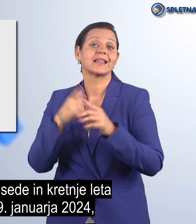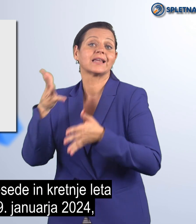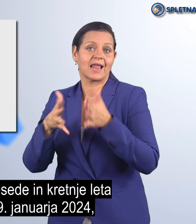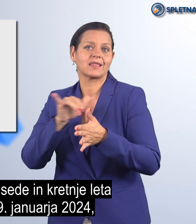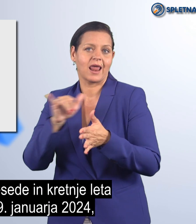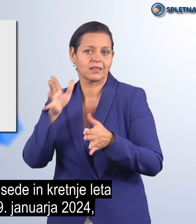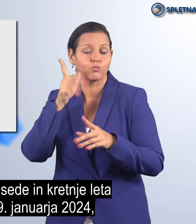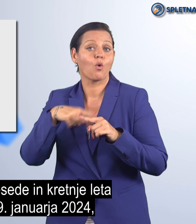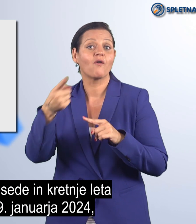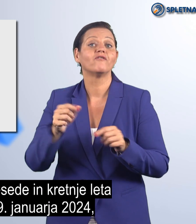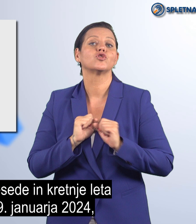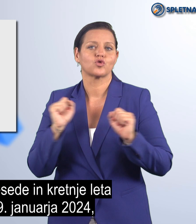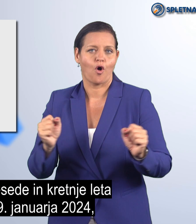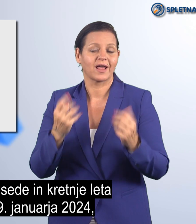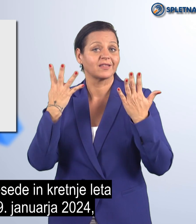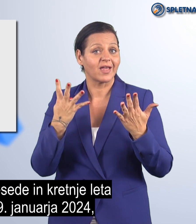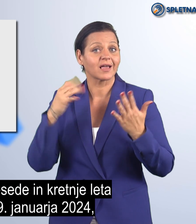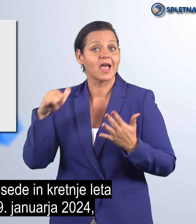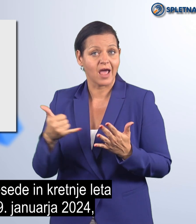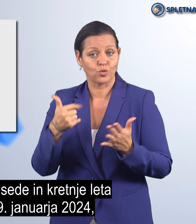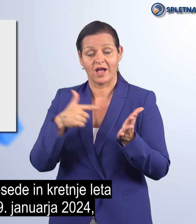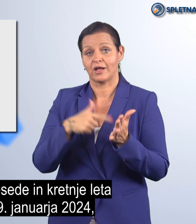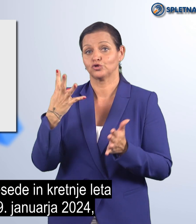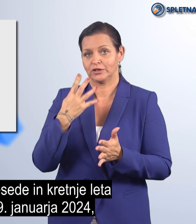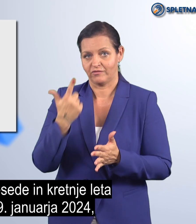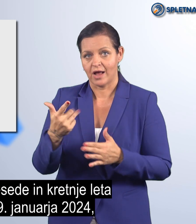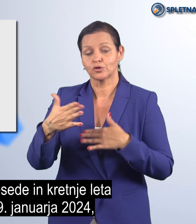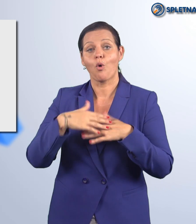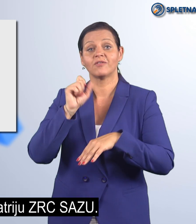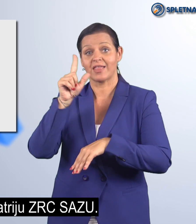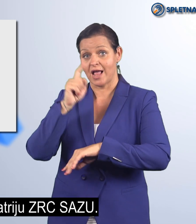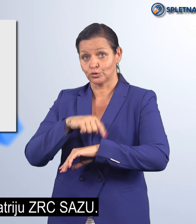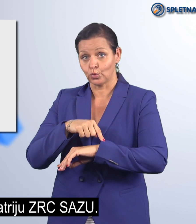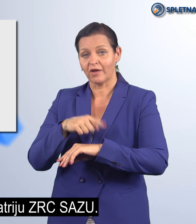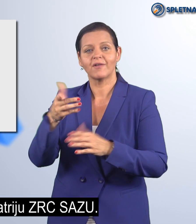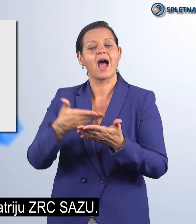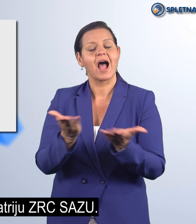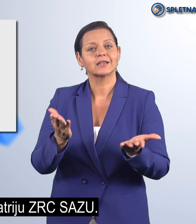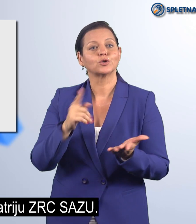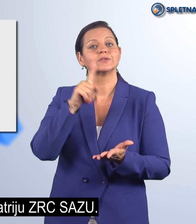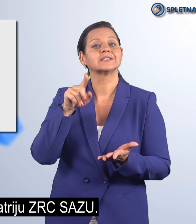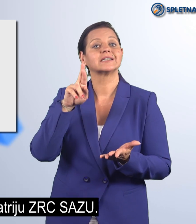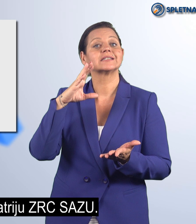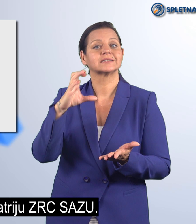torek 9. januarja 2024 ob 12. uri v atriju ZRC